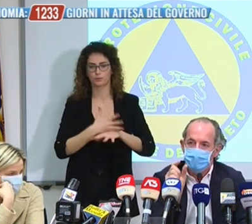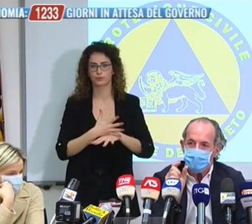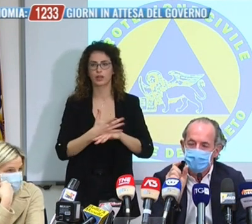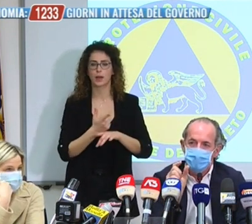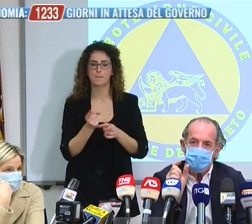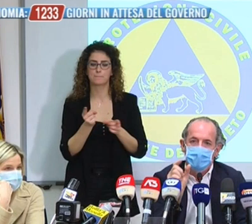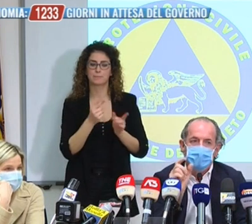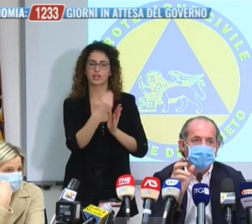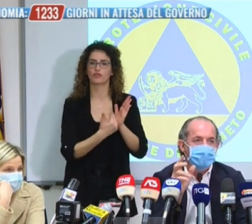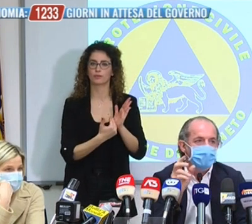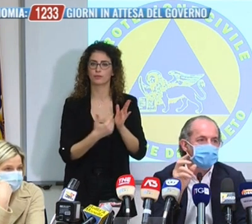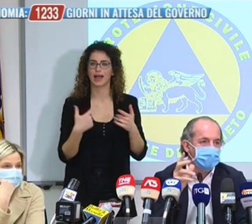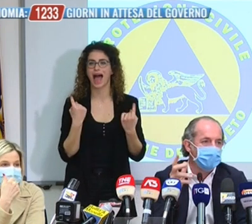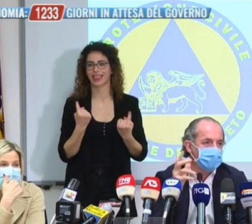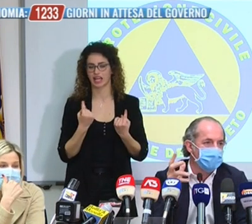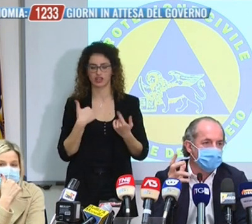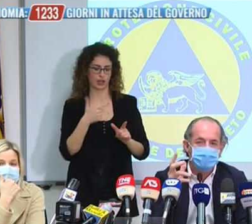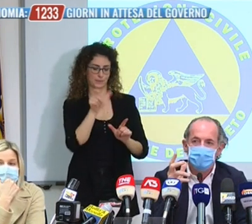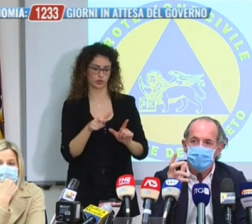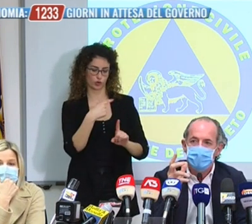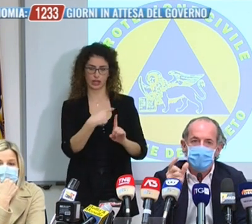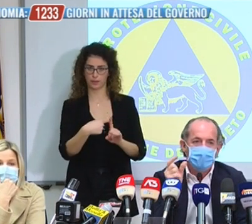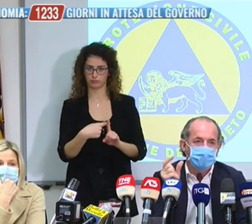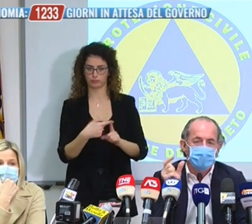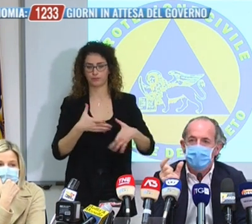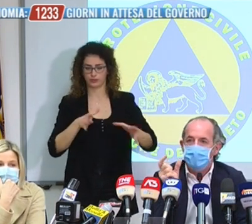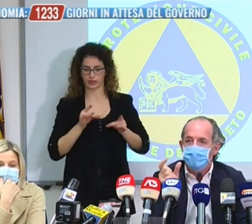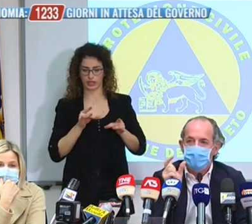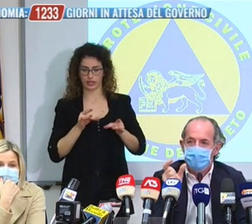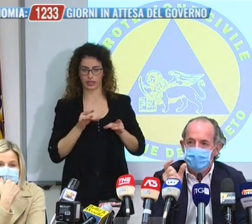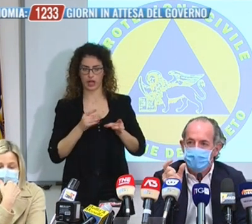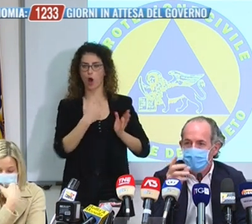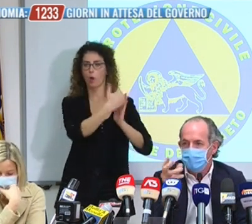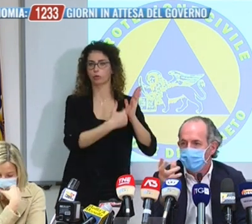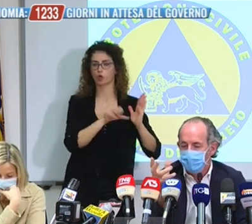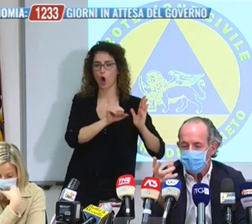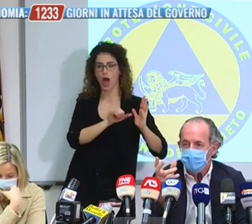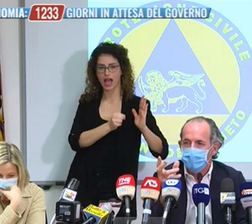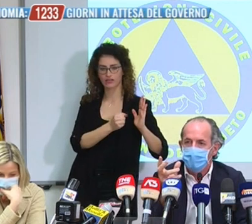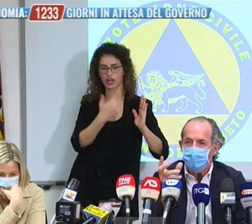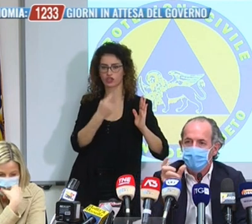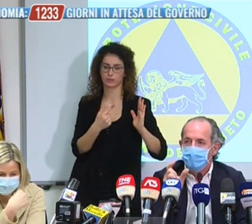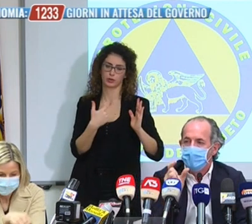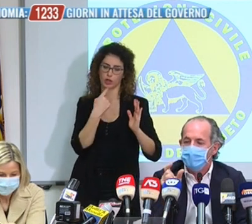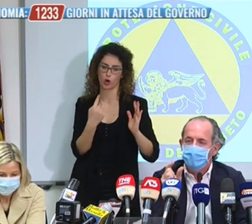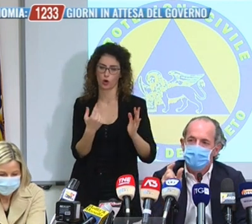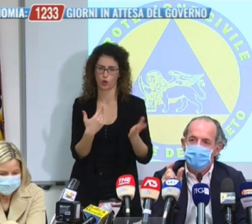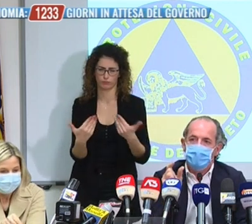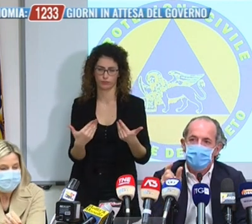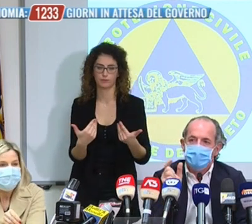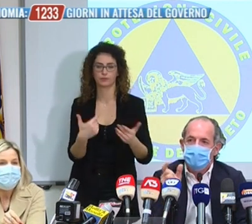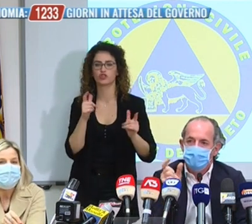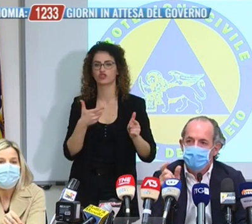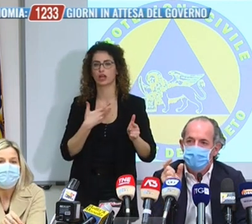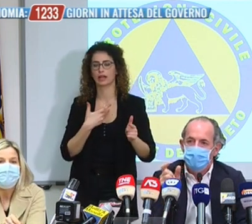vigile attesa, no? Cioè il paziente si ammala, i primi sintomi, il protocollo AIFA prevedeva, ve la dico maccheronicamente, che ci fosse